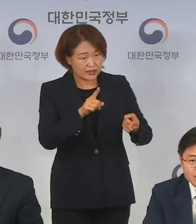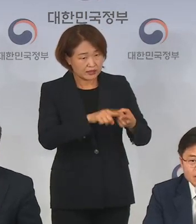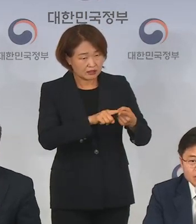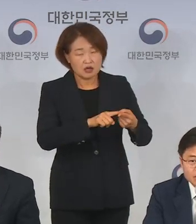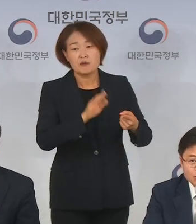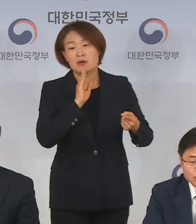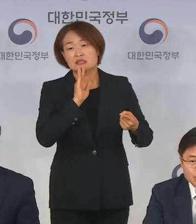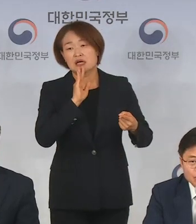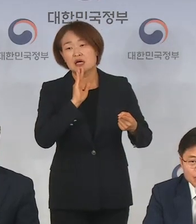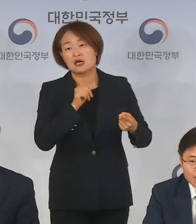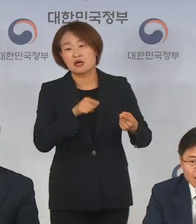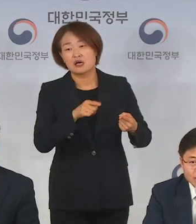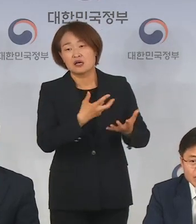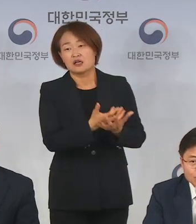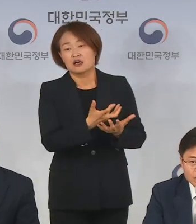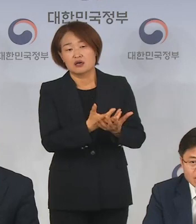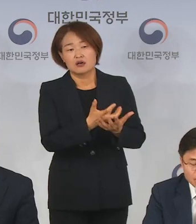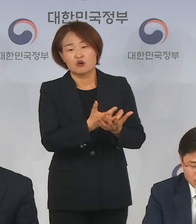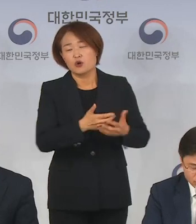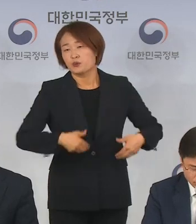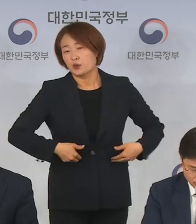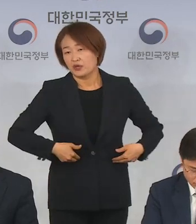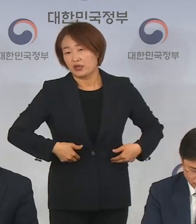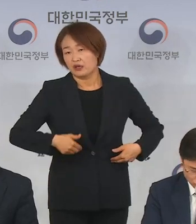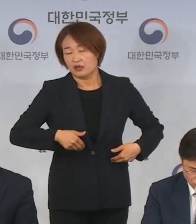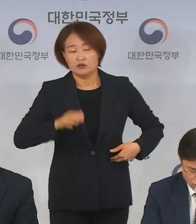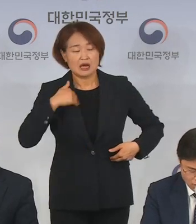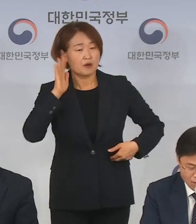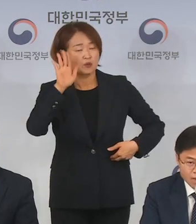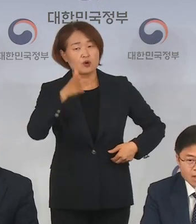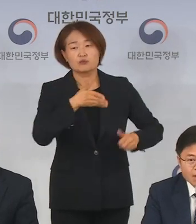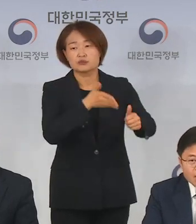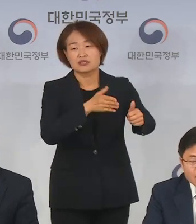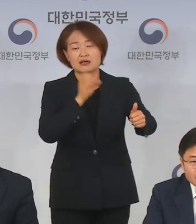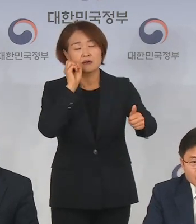필요합니다. 로데이터 저희들 요청할 계획으로 있다는 말씀 드리고요.